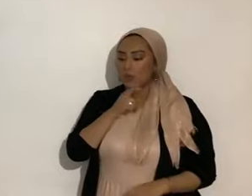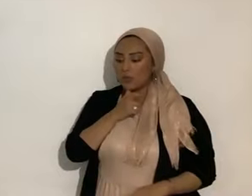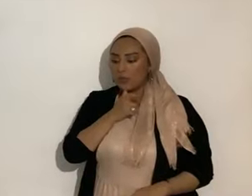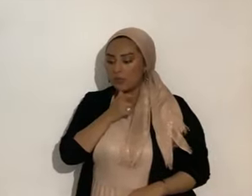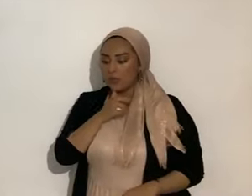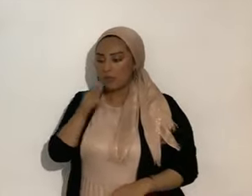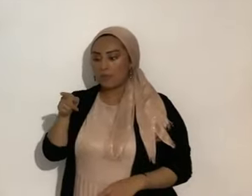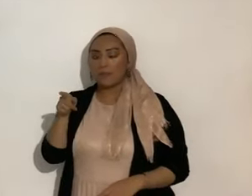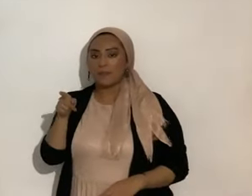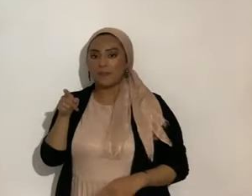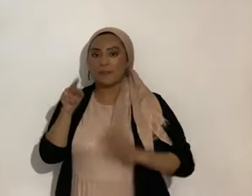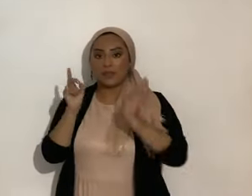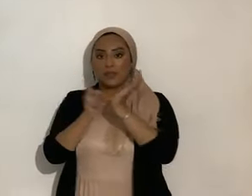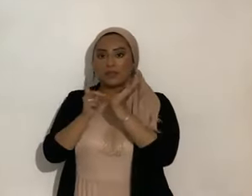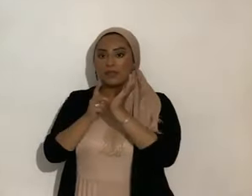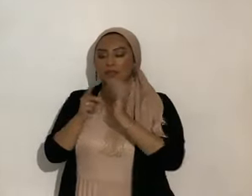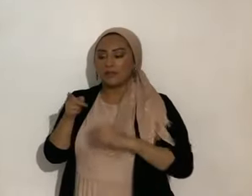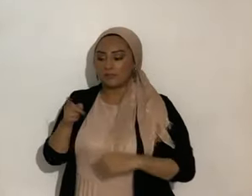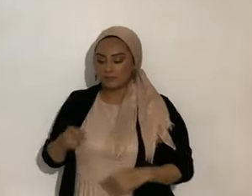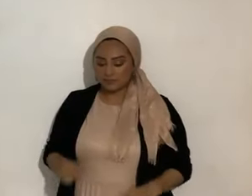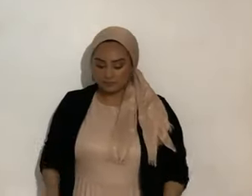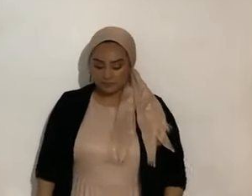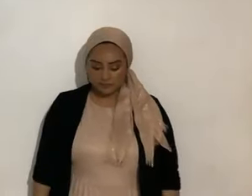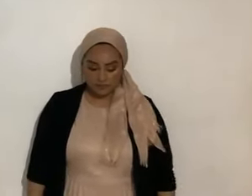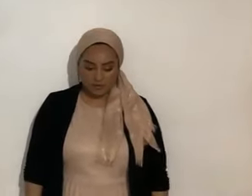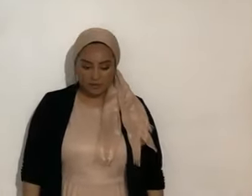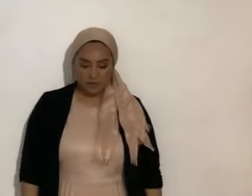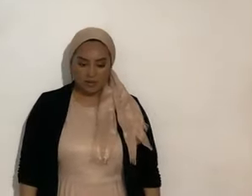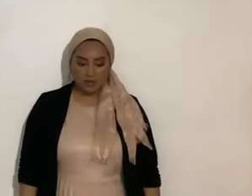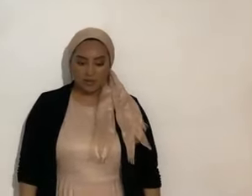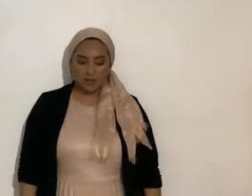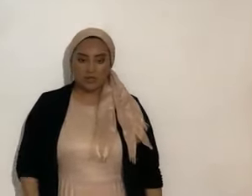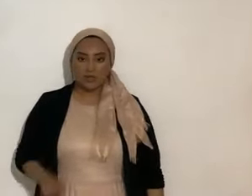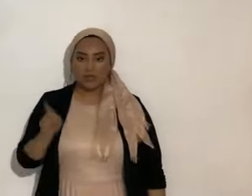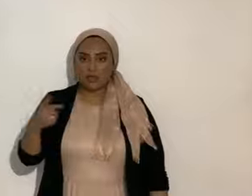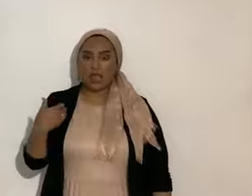que médicamente que tiene